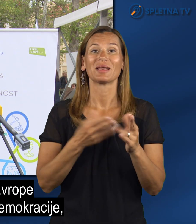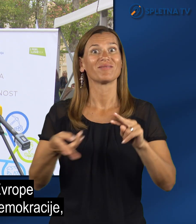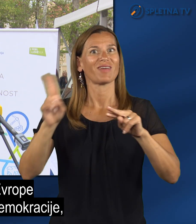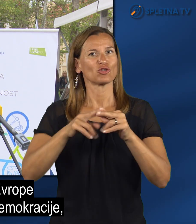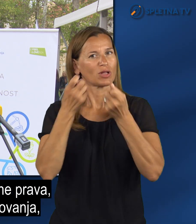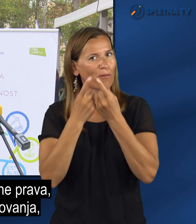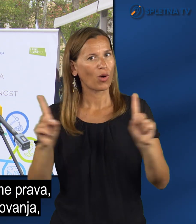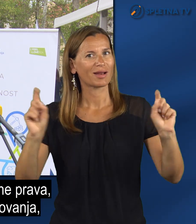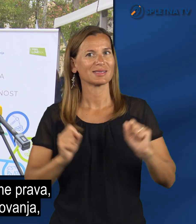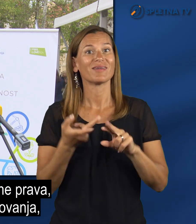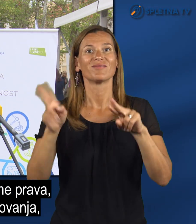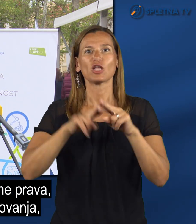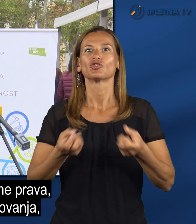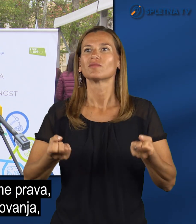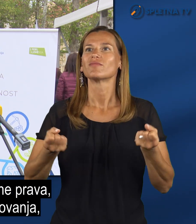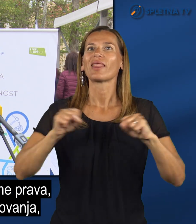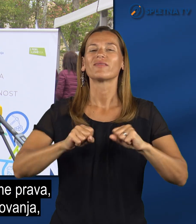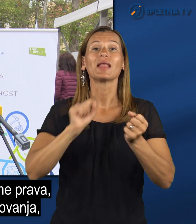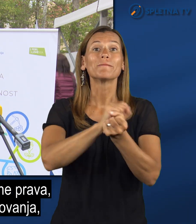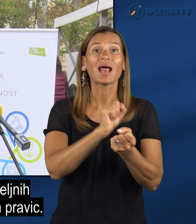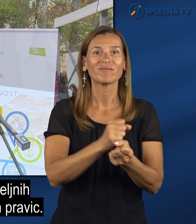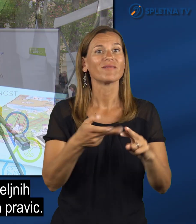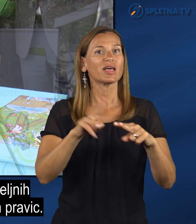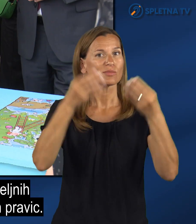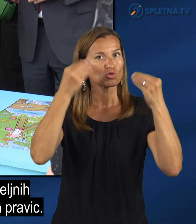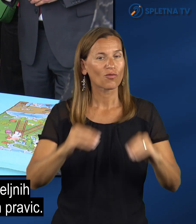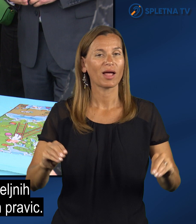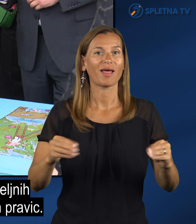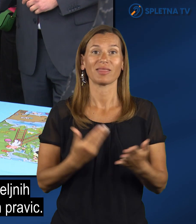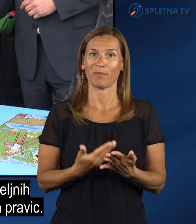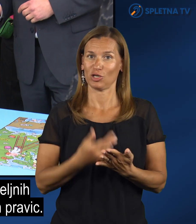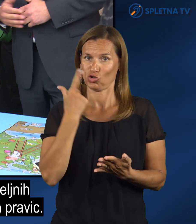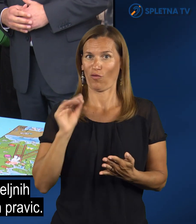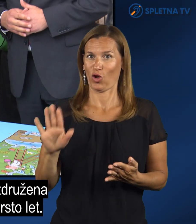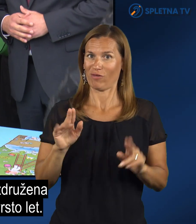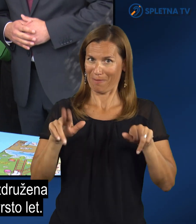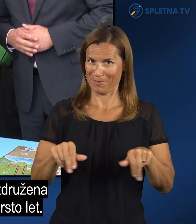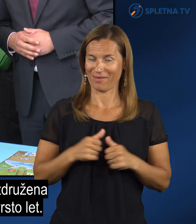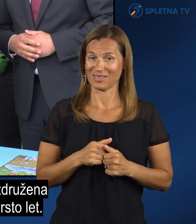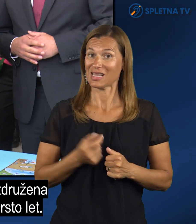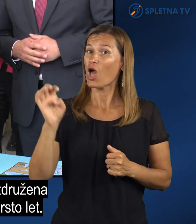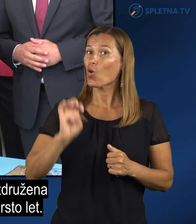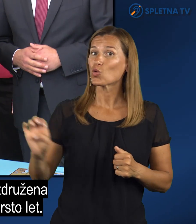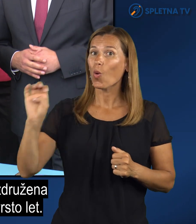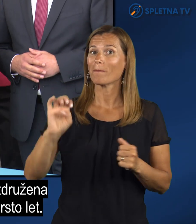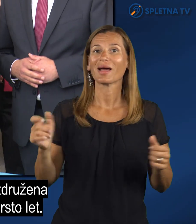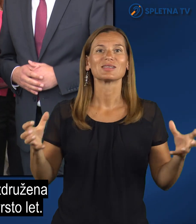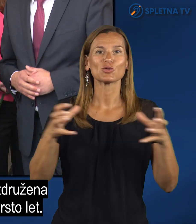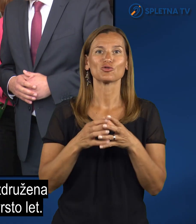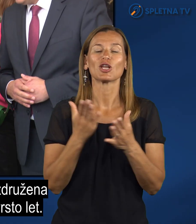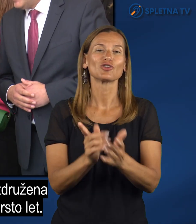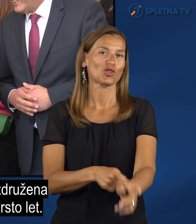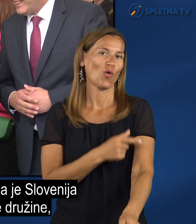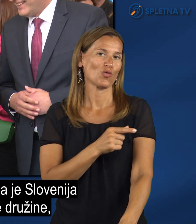več demokracije, več vladavine prava, več spoštovanja temeljnih človekovih pravic. Evropa je združena že dolgo